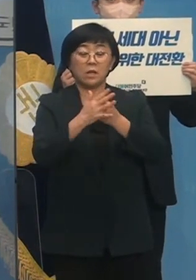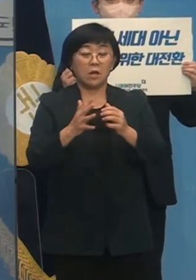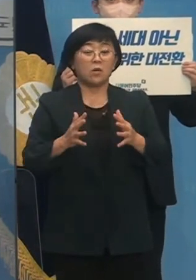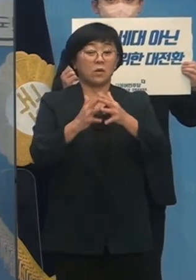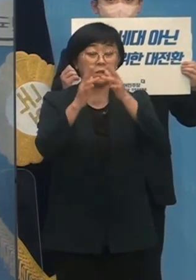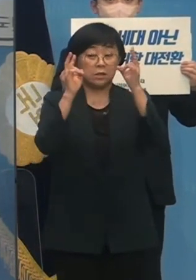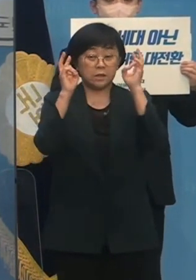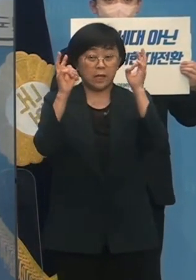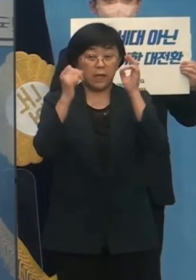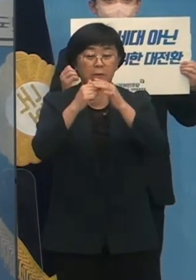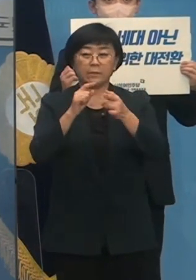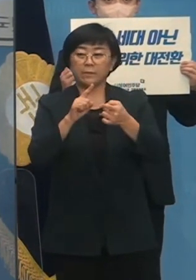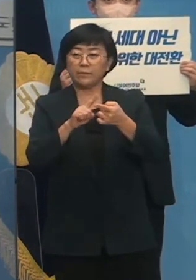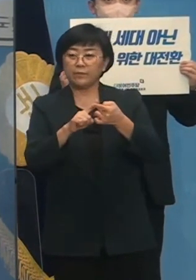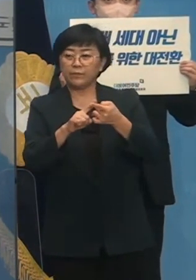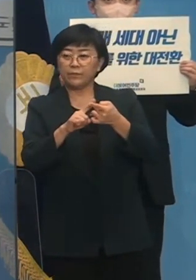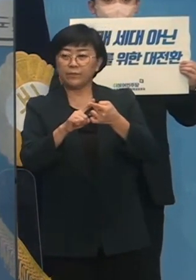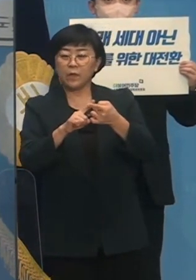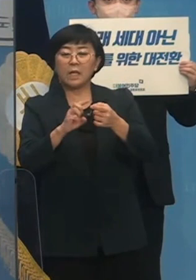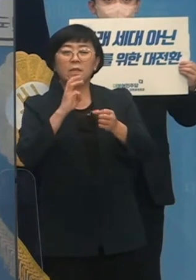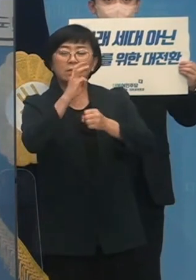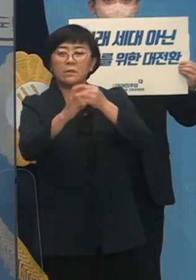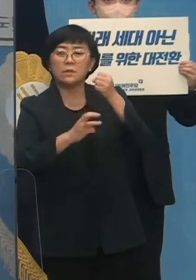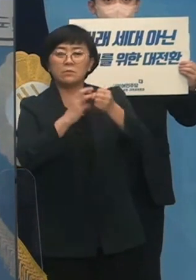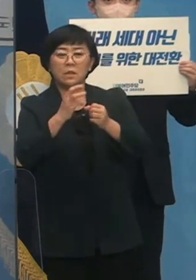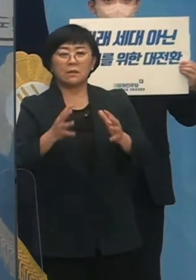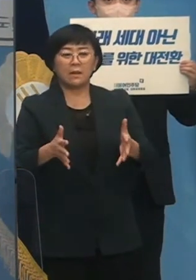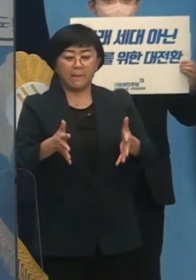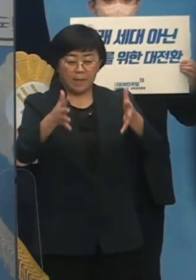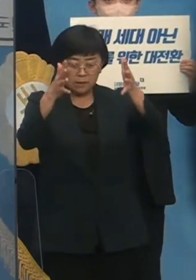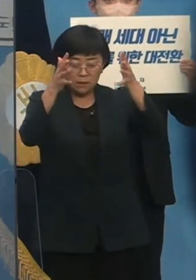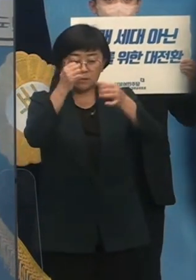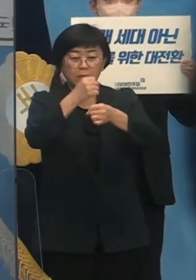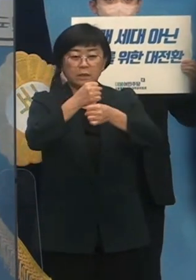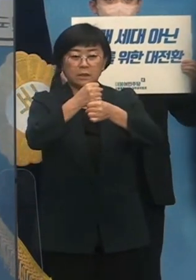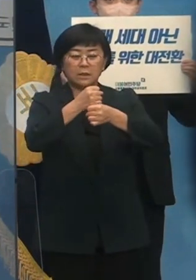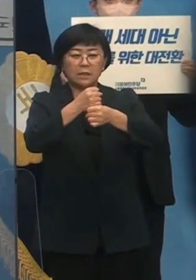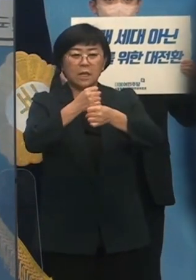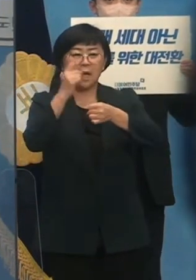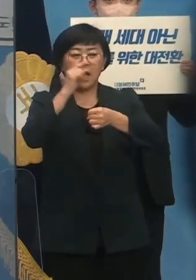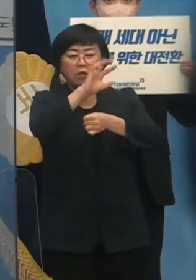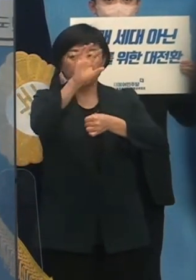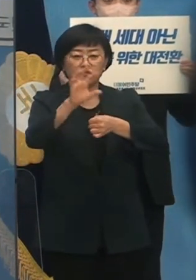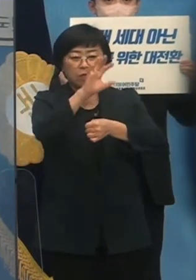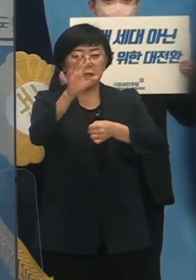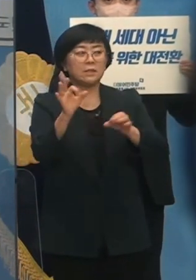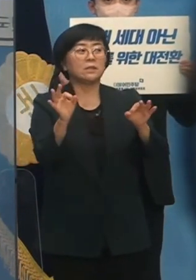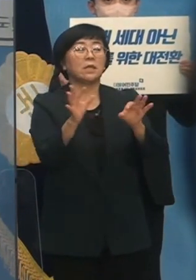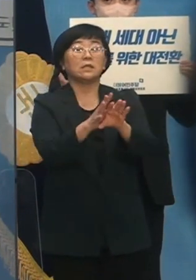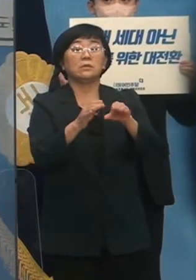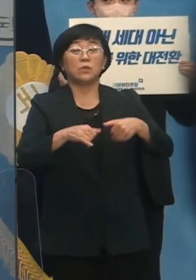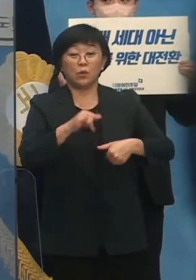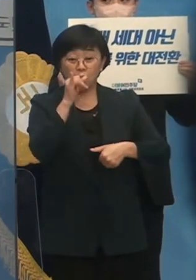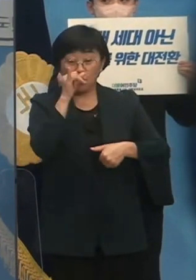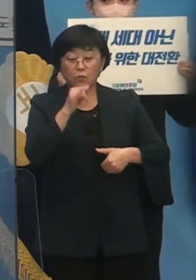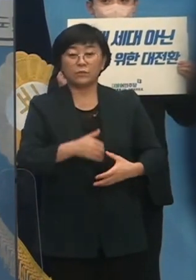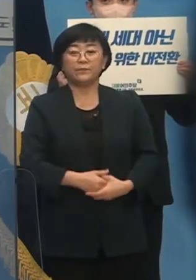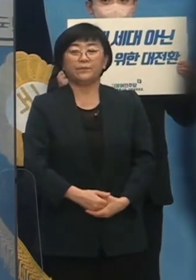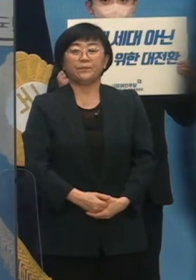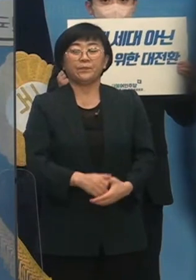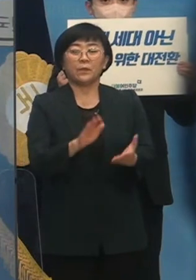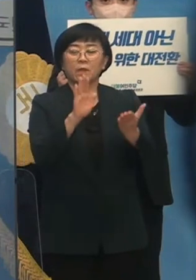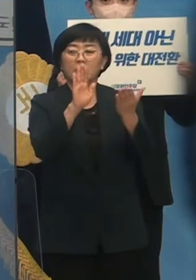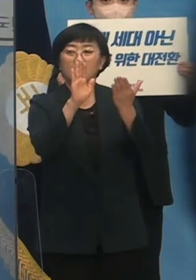건설사의 이윤 확보를 위해 수명 30년짜리 아파트를 양산하는 악순환은 이제 끊어져야 합니다.